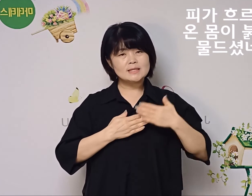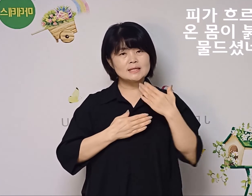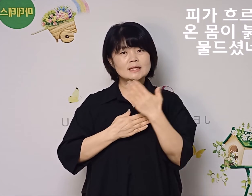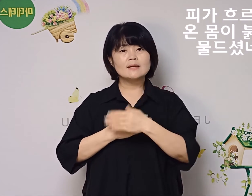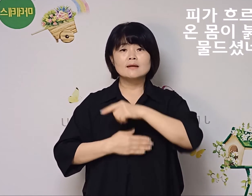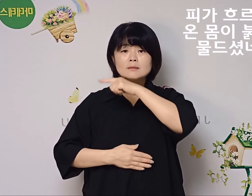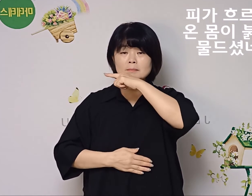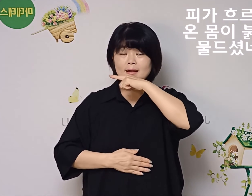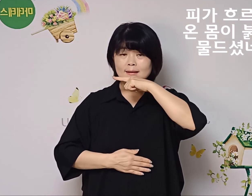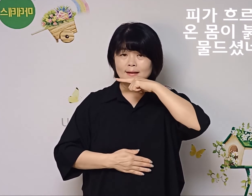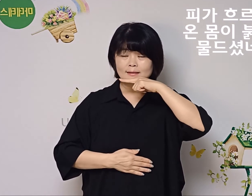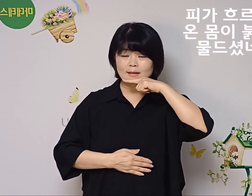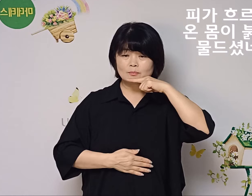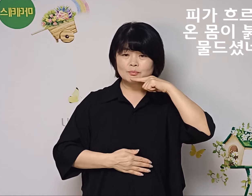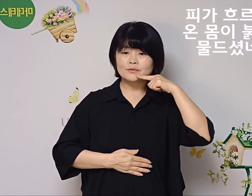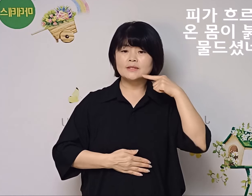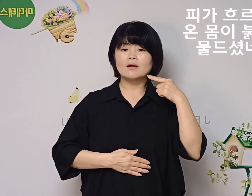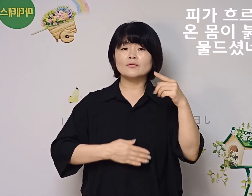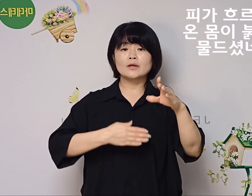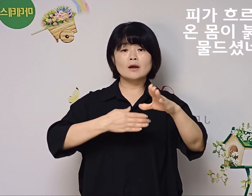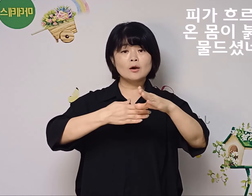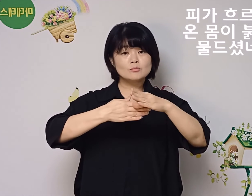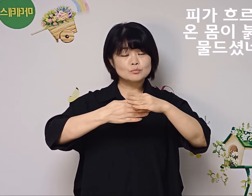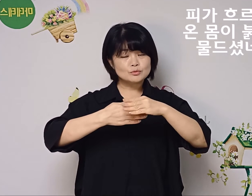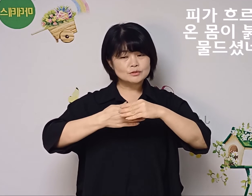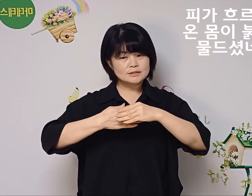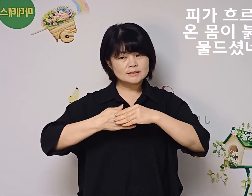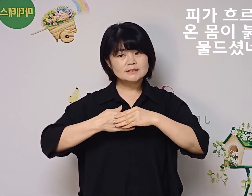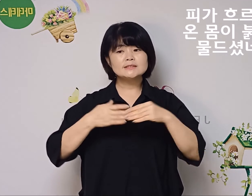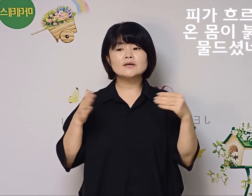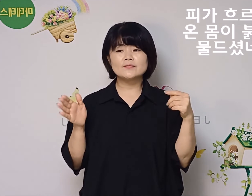몸이 빨갛게 붉게 어떻게 해요? 물드셨네.